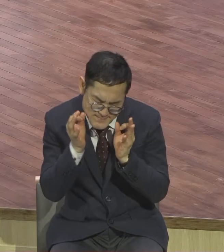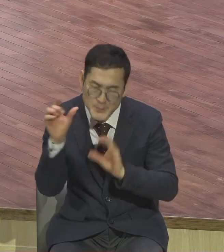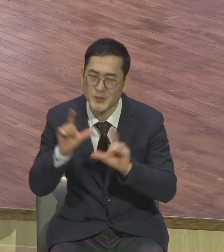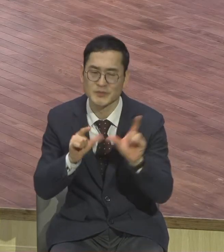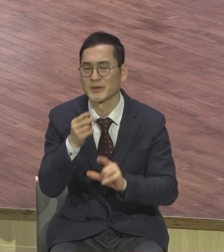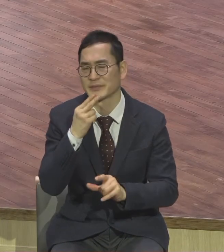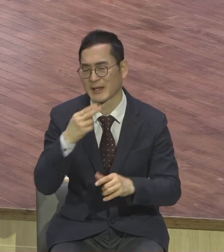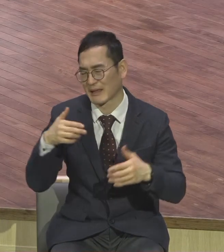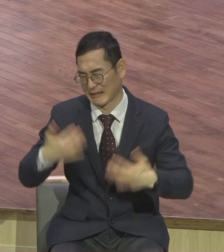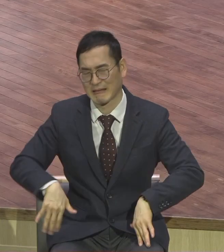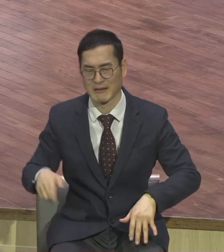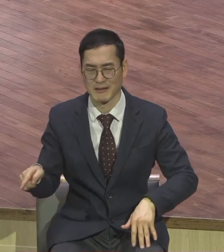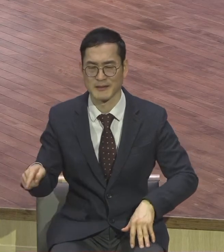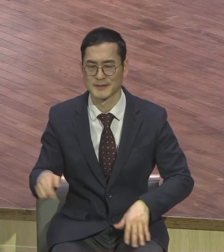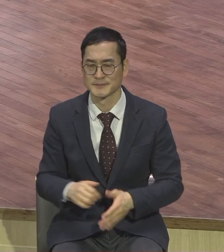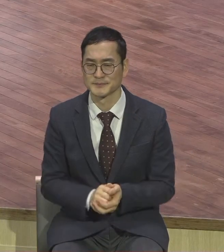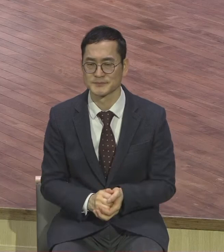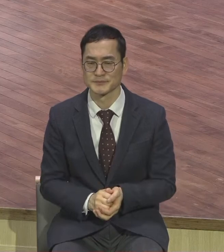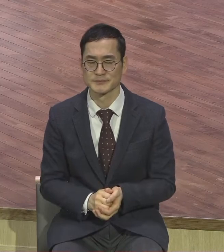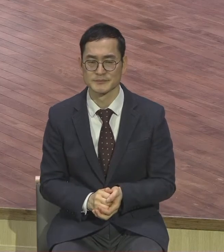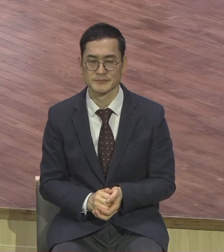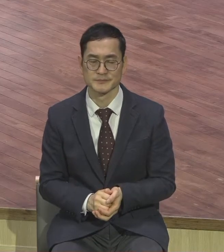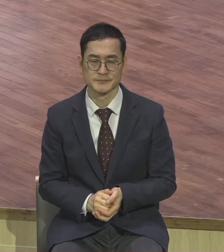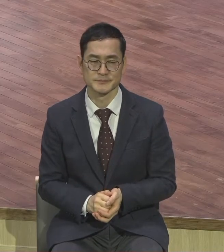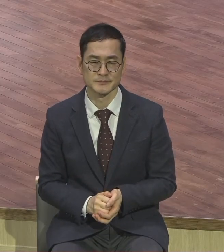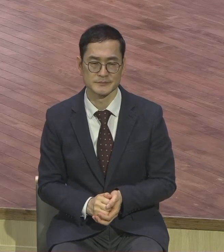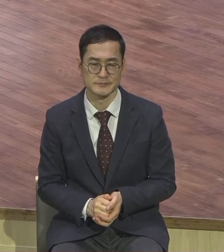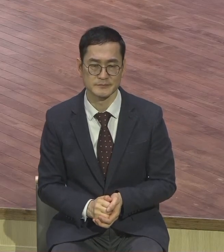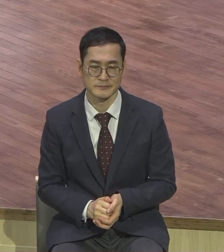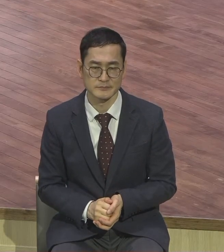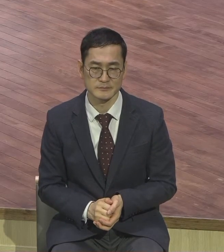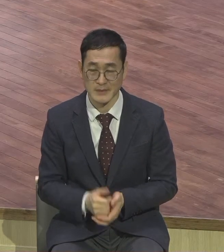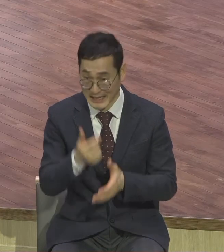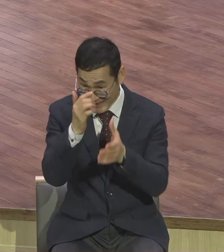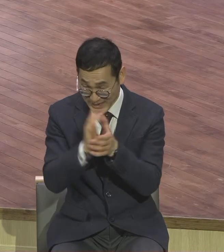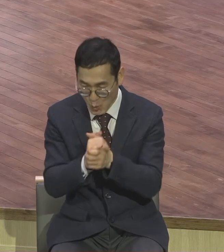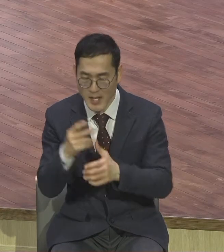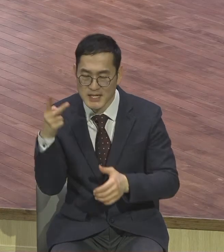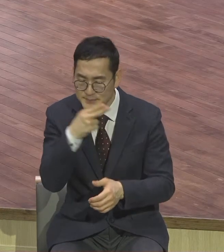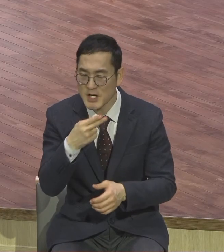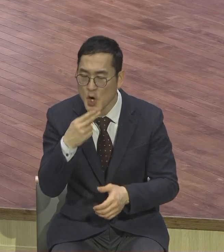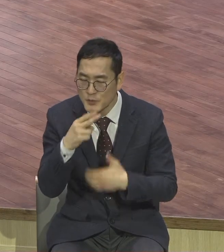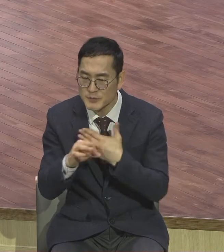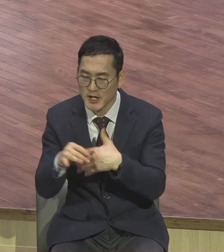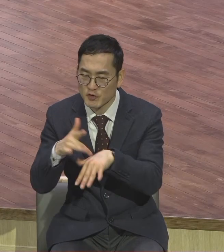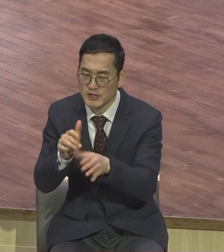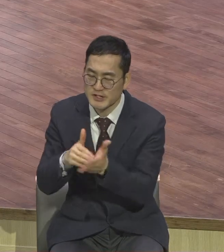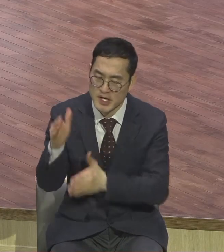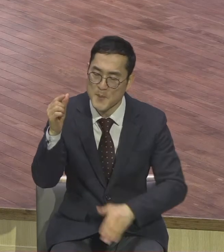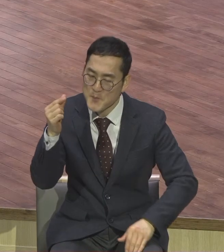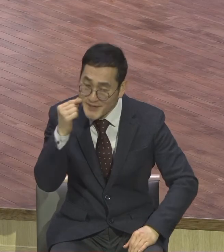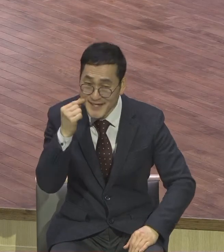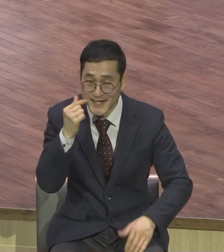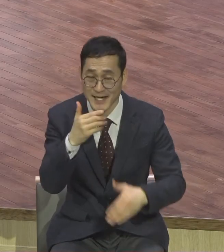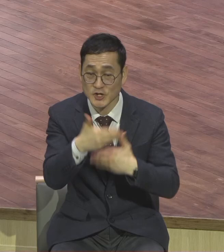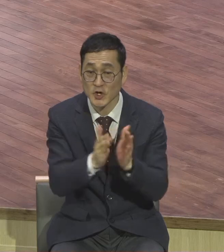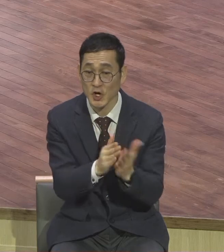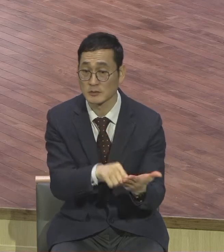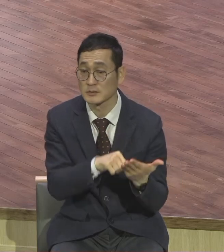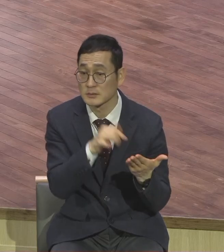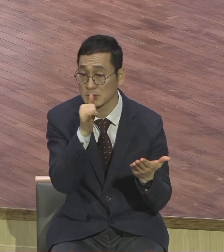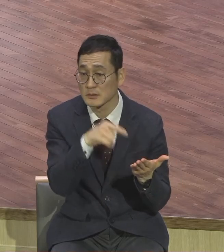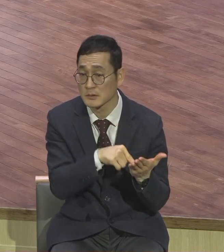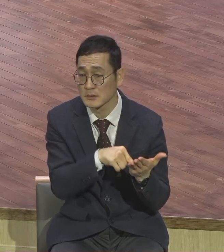21절이 기록되어 있지 않는데 다른 사문에는 기도와 금식이 아니면 이런 이유가 나가지 않느냐 그렇게 적혀있어요. 오늘